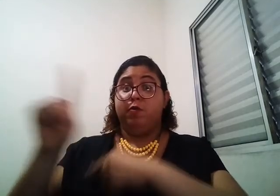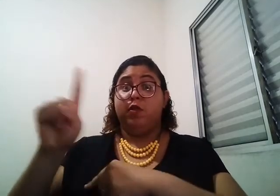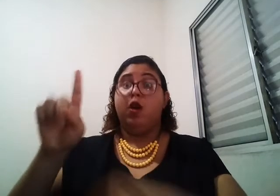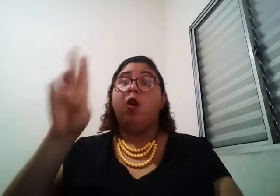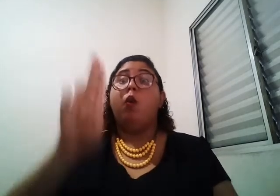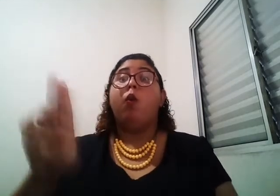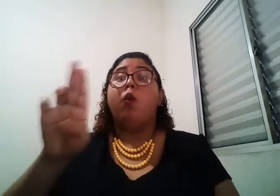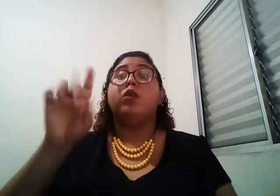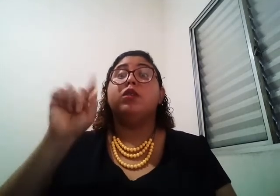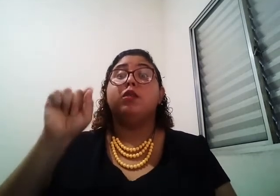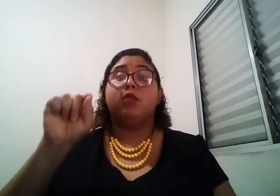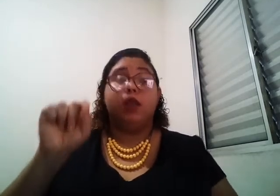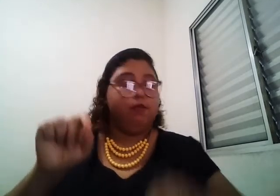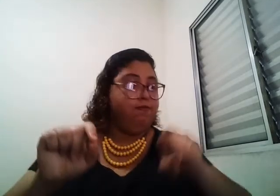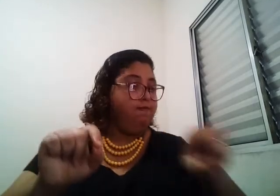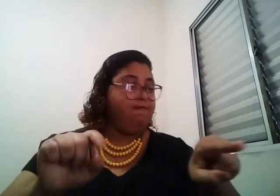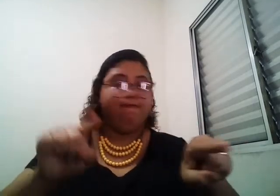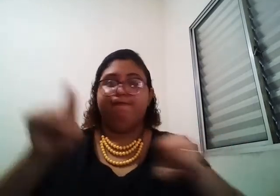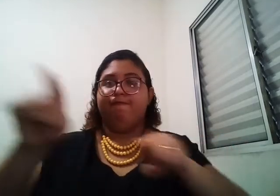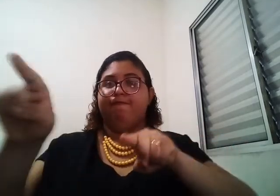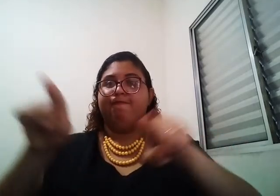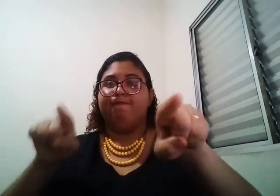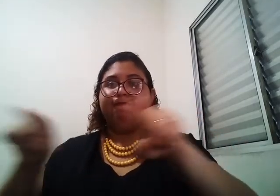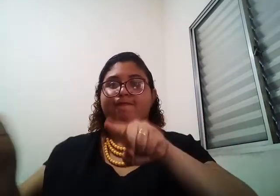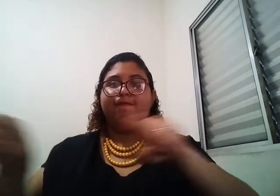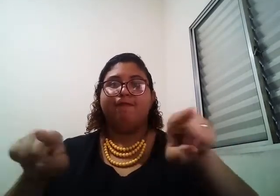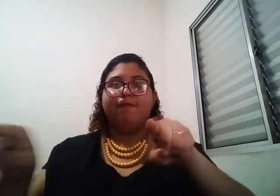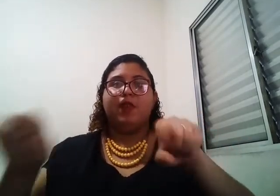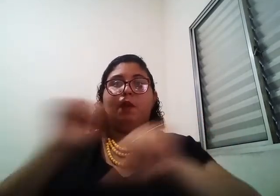informação de quem fez a ação e quem recebeu a ação.